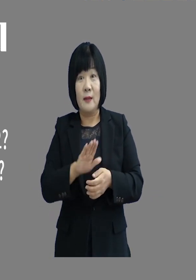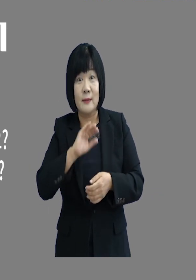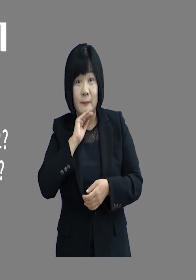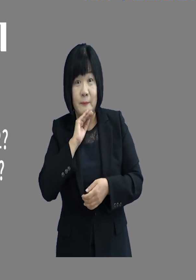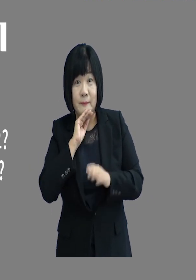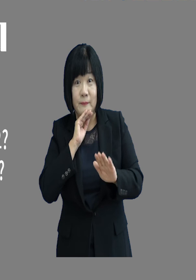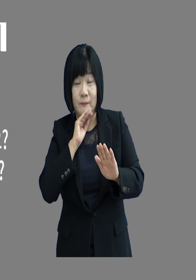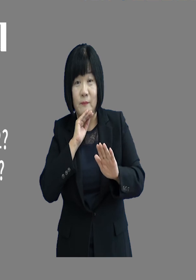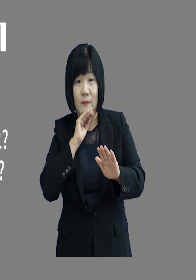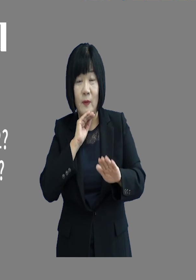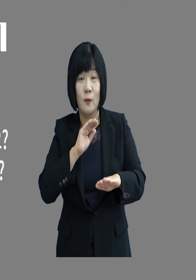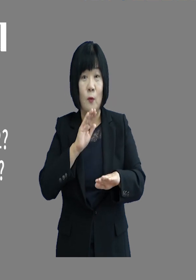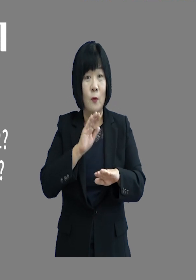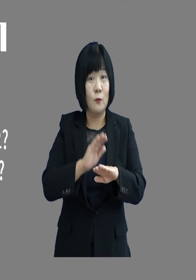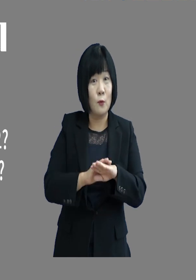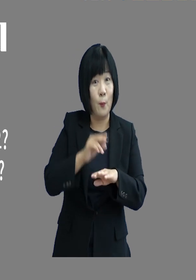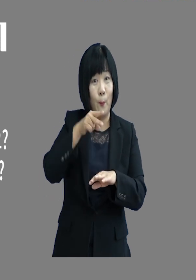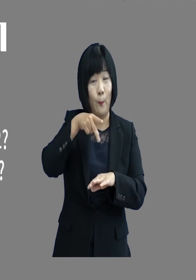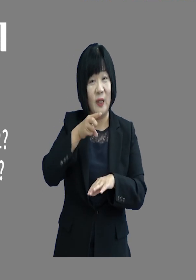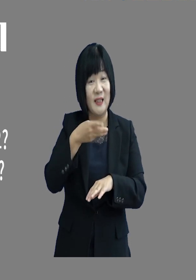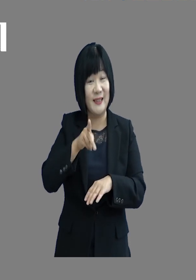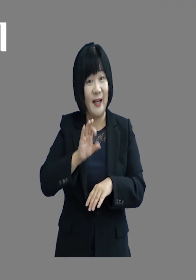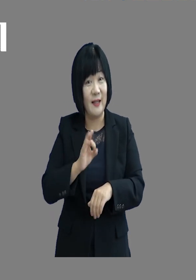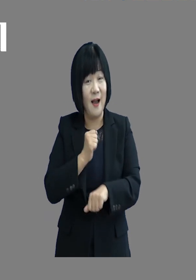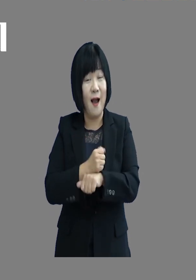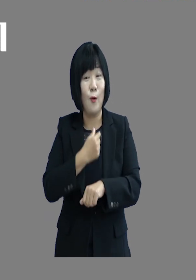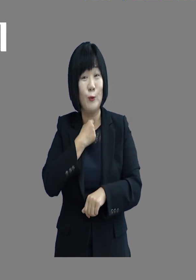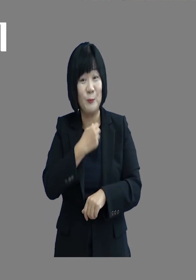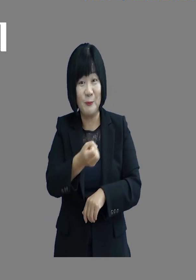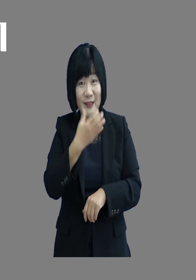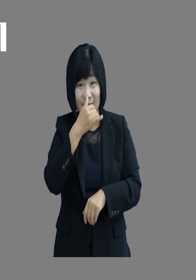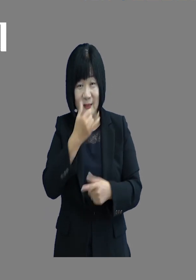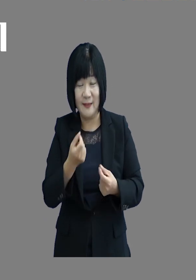잠깐만. 솜사탕이 뭔가 하고 싶은 말이 있다는데요?